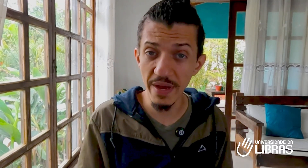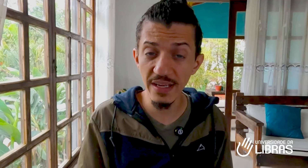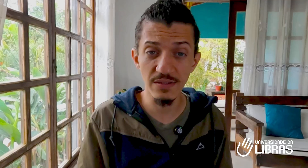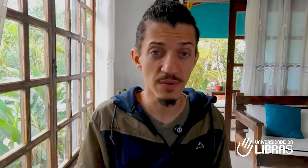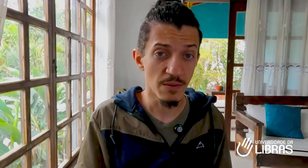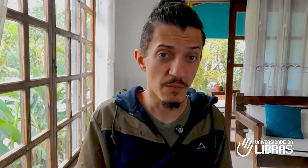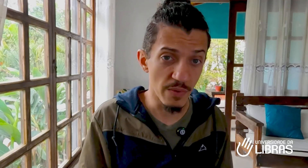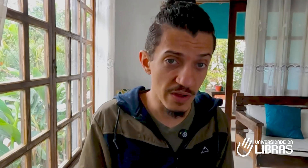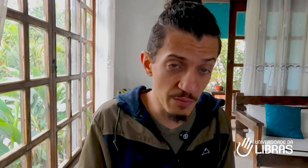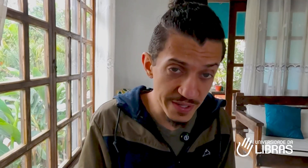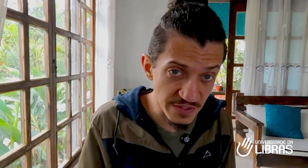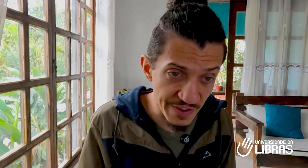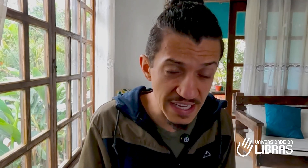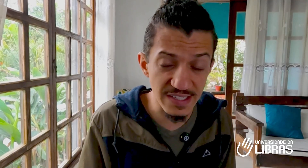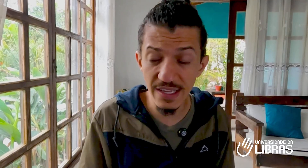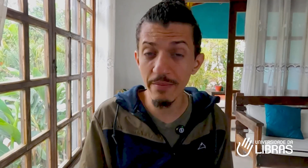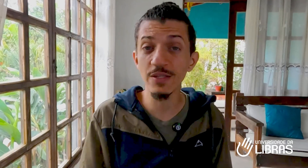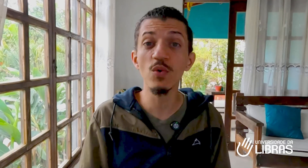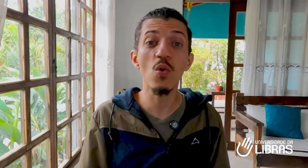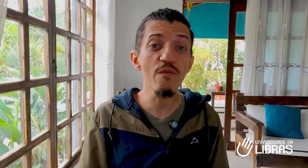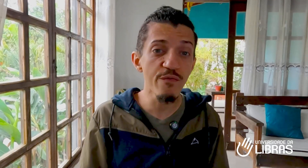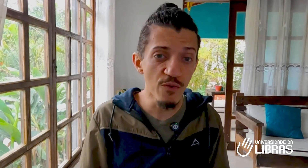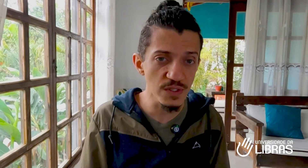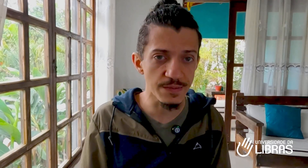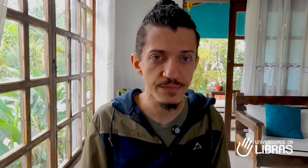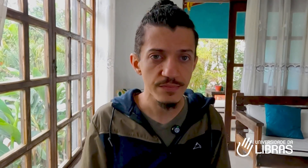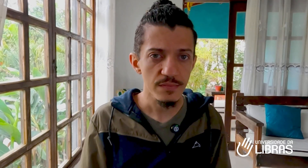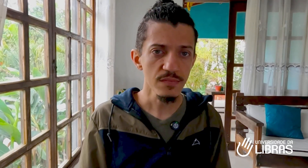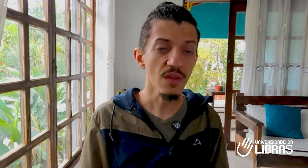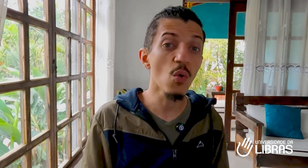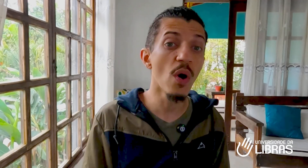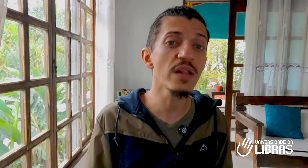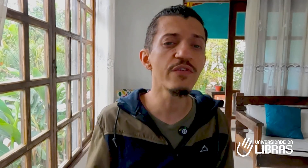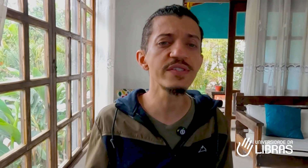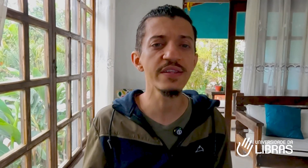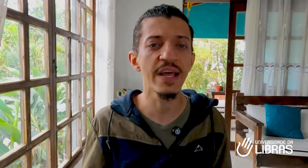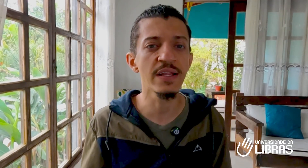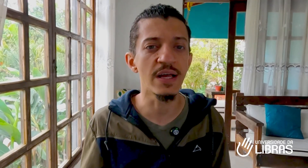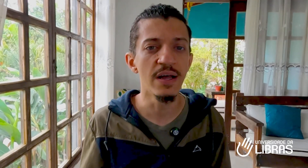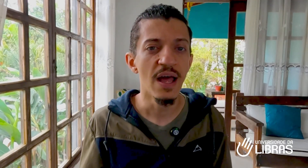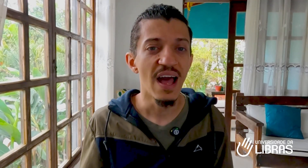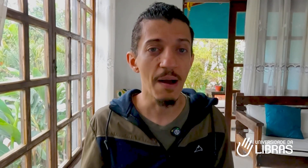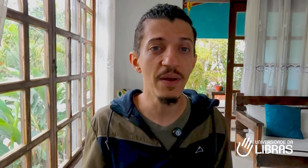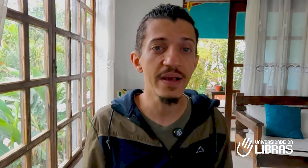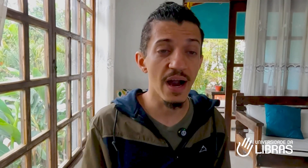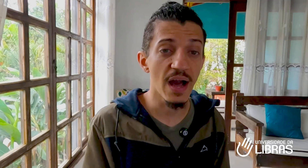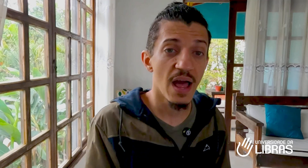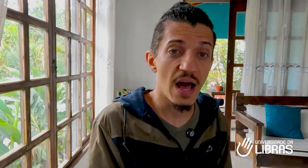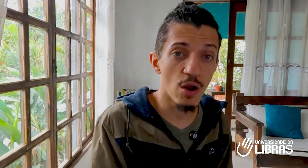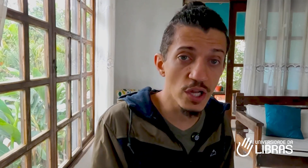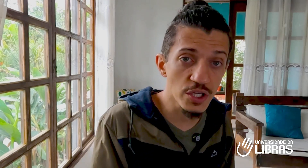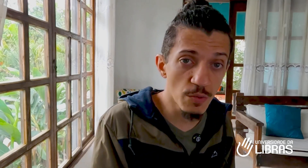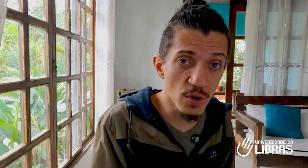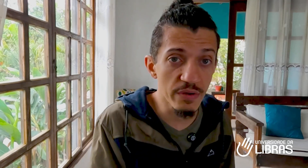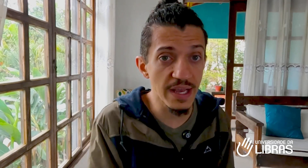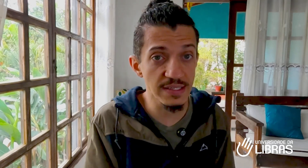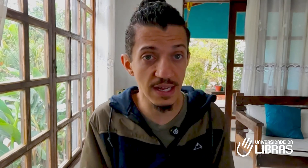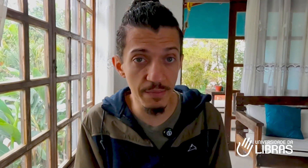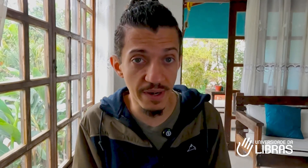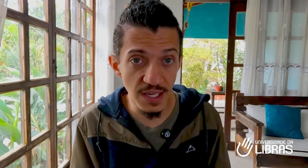mesmo, e muitas vezes até mesmo confusa. Quando você tenta aplicar a lógica do português a Libras, é